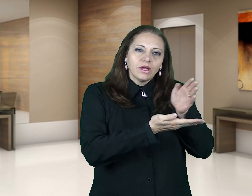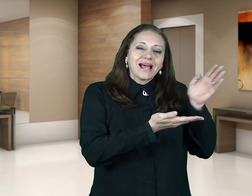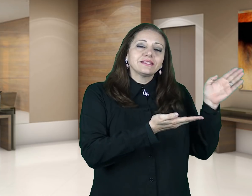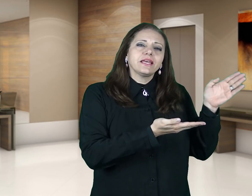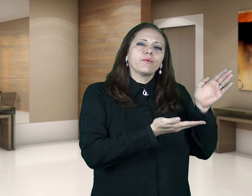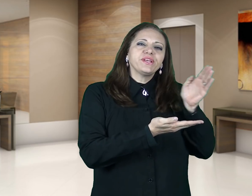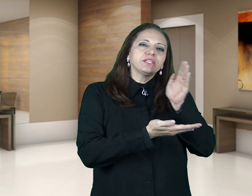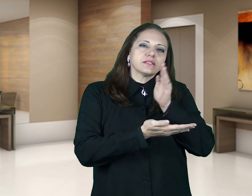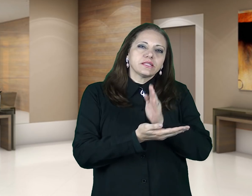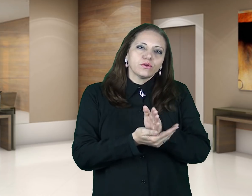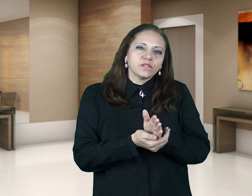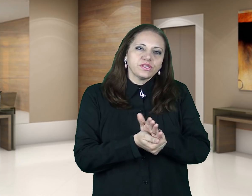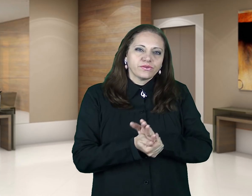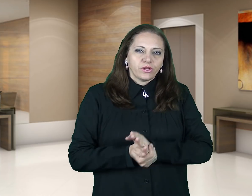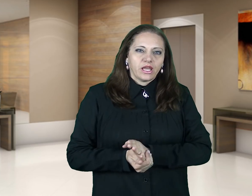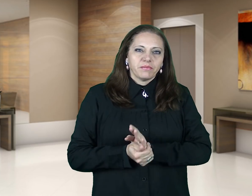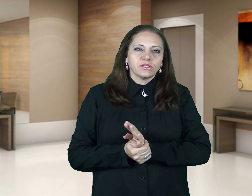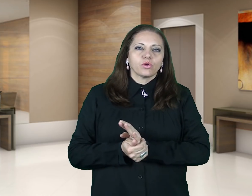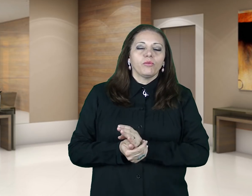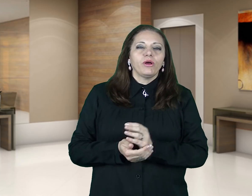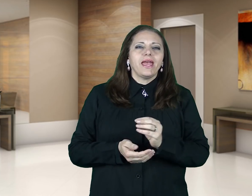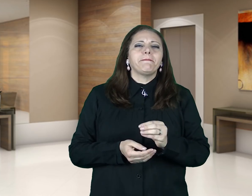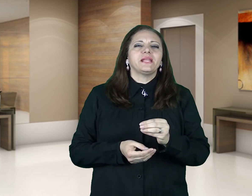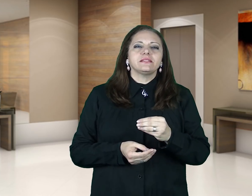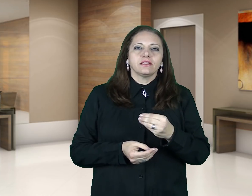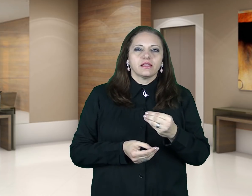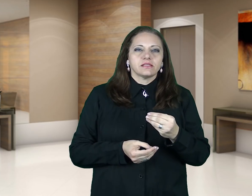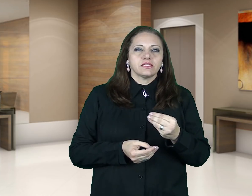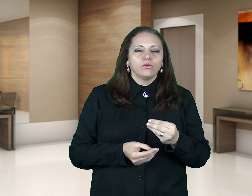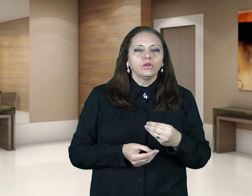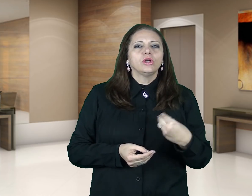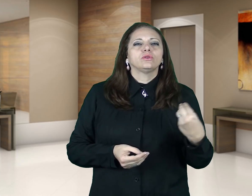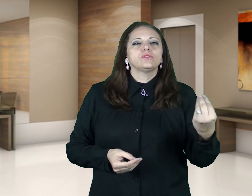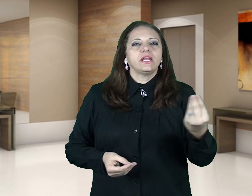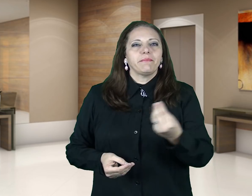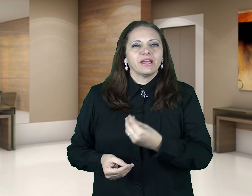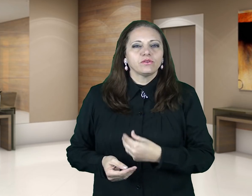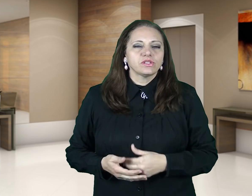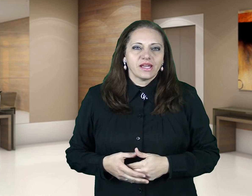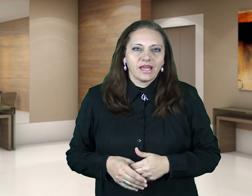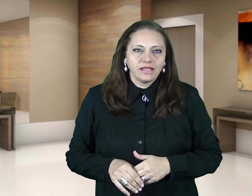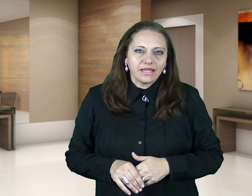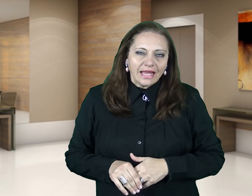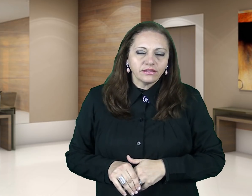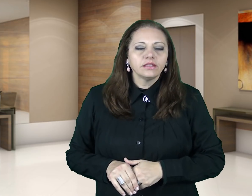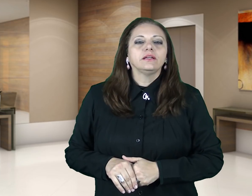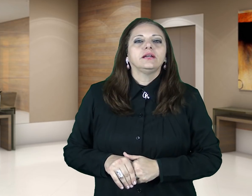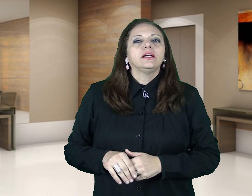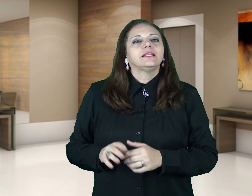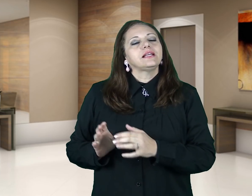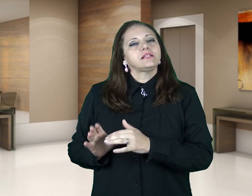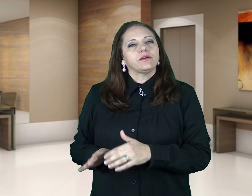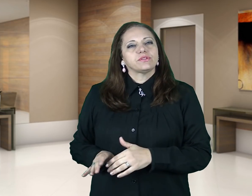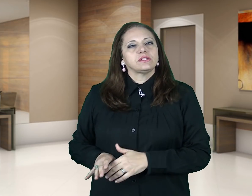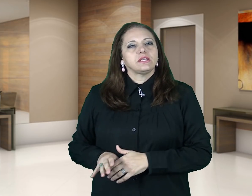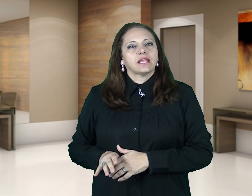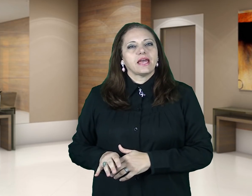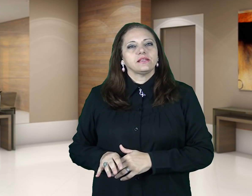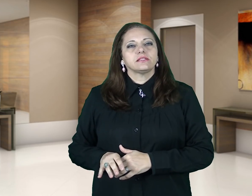a sequenciação desses fonemas como representação dos elementos da realidade. Nas línguas de